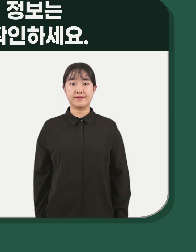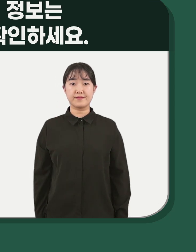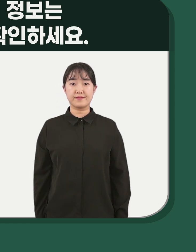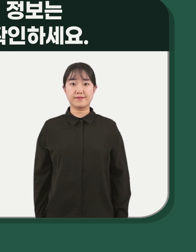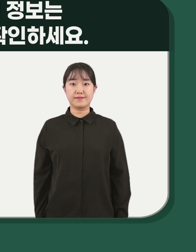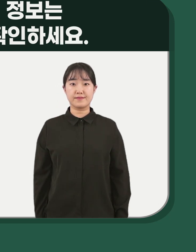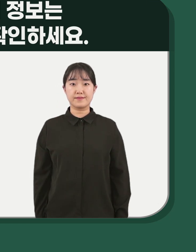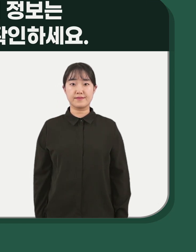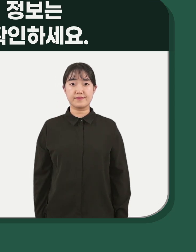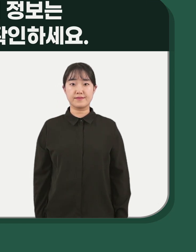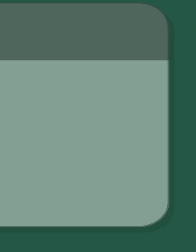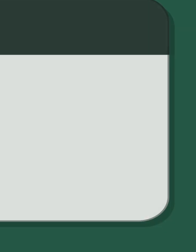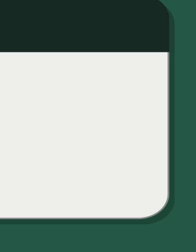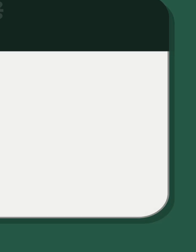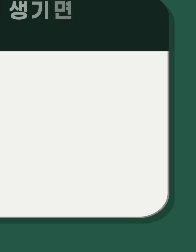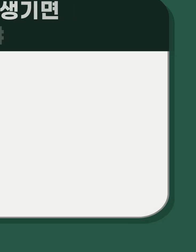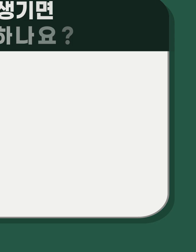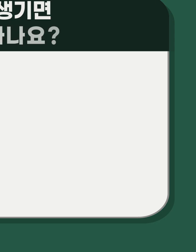emedi.mfds.go.kr을 검색하세요.